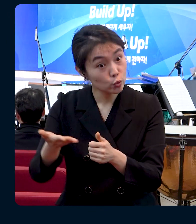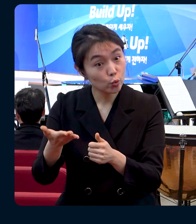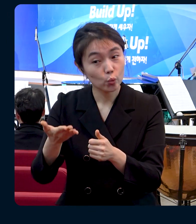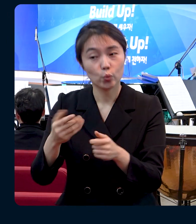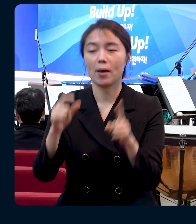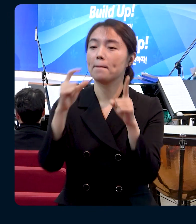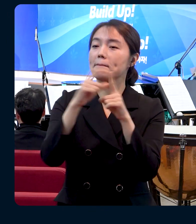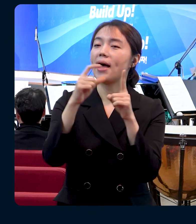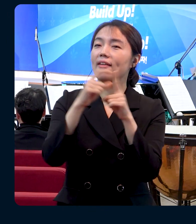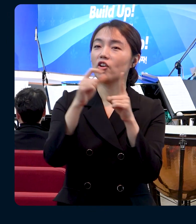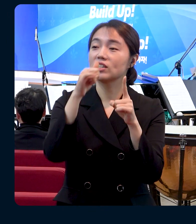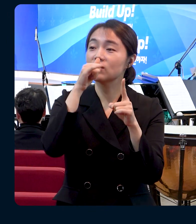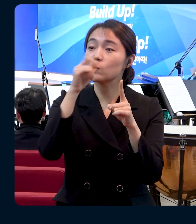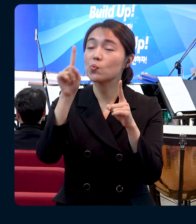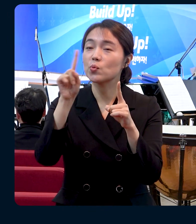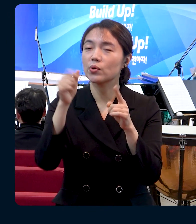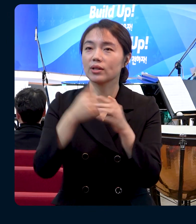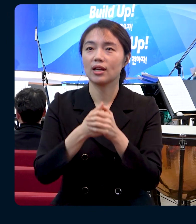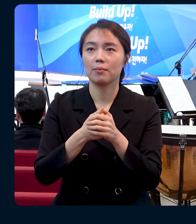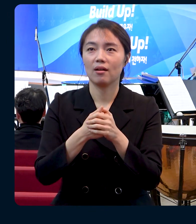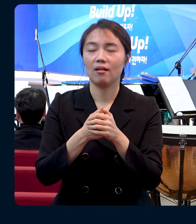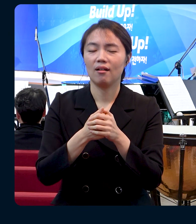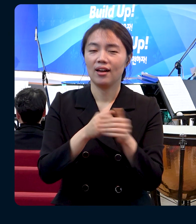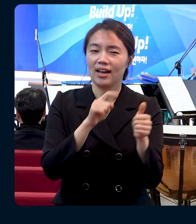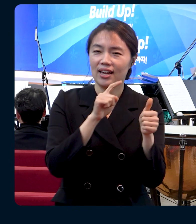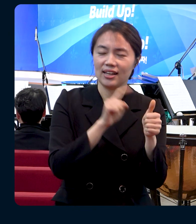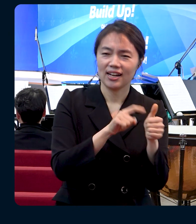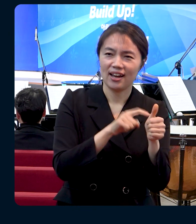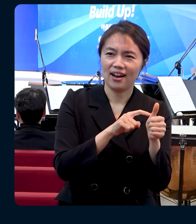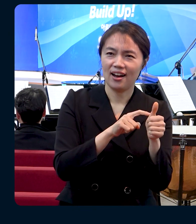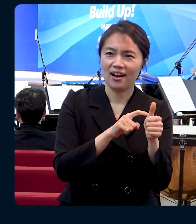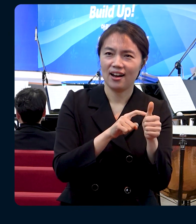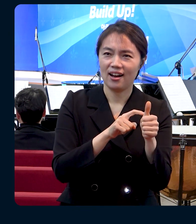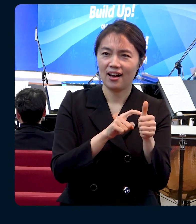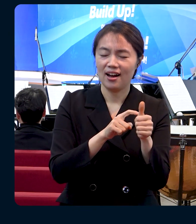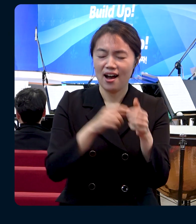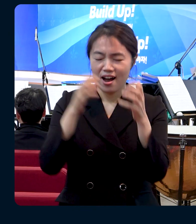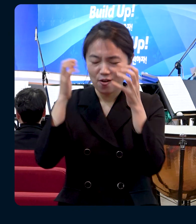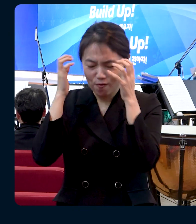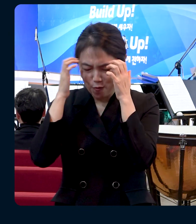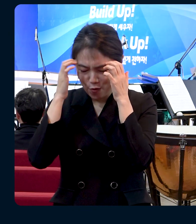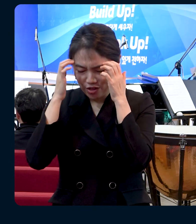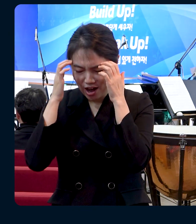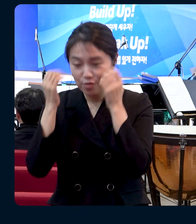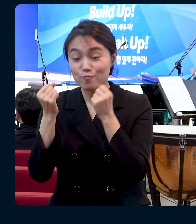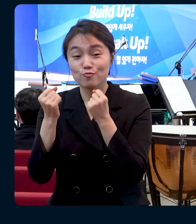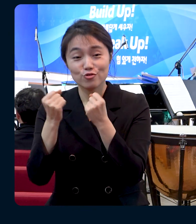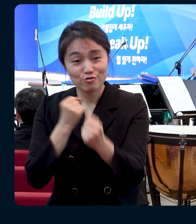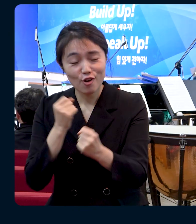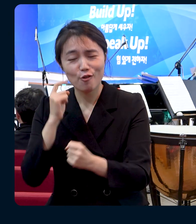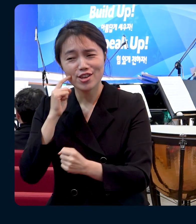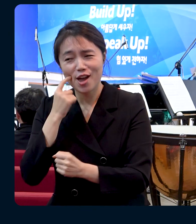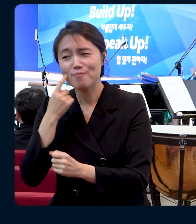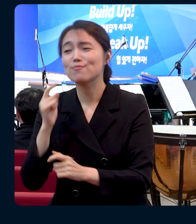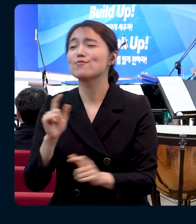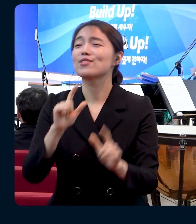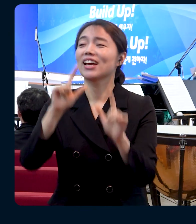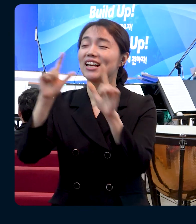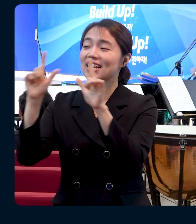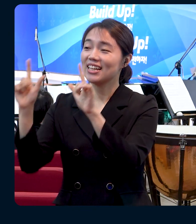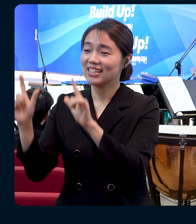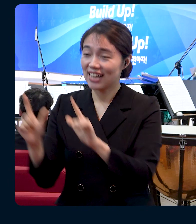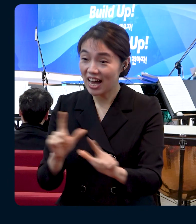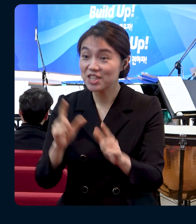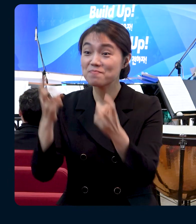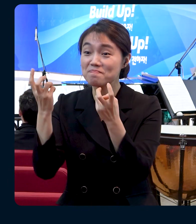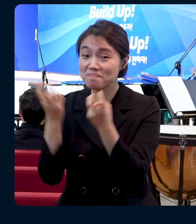단어예요. 그리고 이것이 바로 그가 그 험악한 상황, 그 상처 많이 받은 상황 속에서 그렇게 아름다울 수 있었던